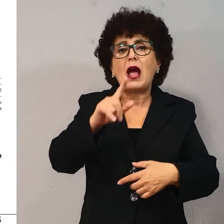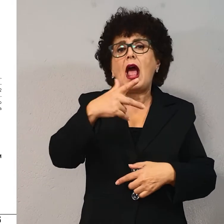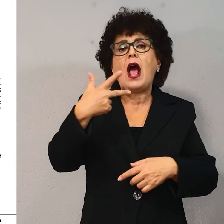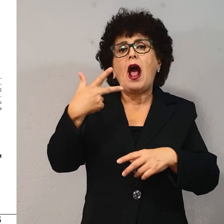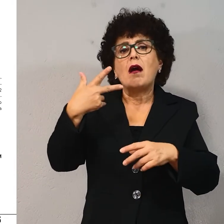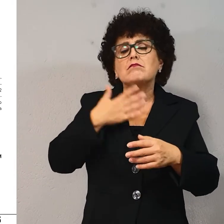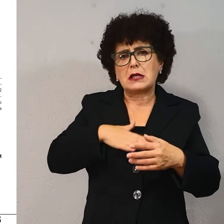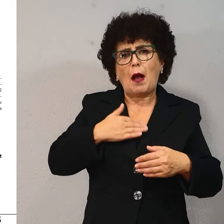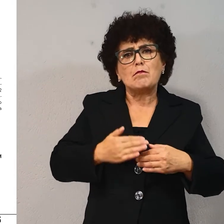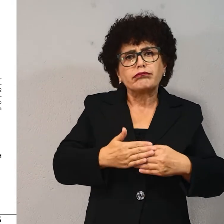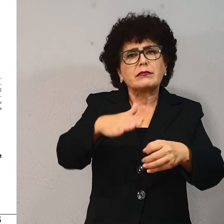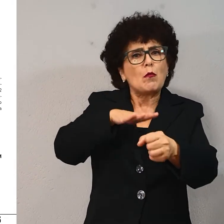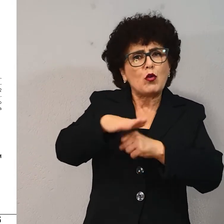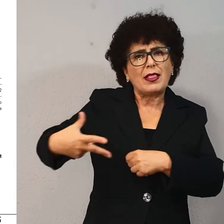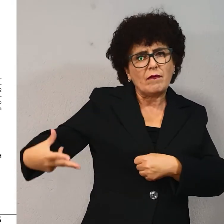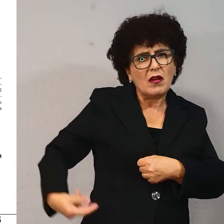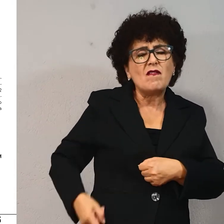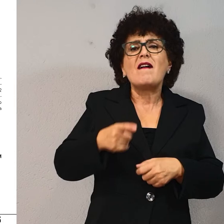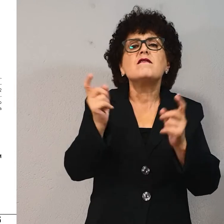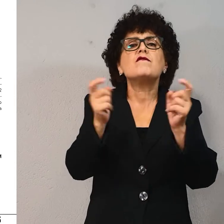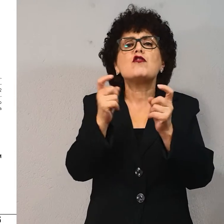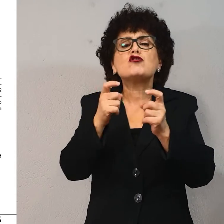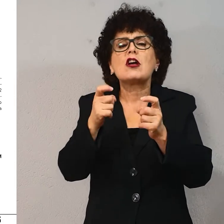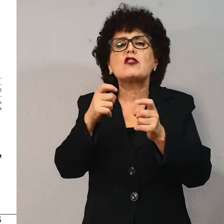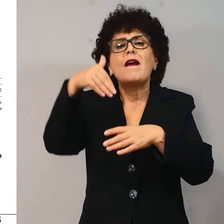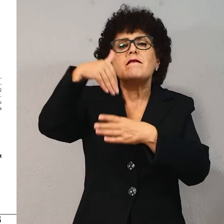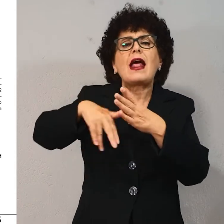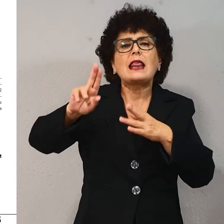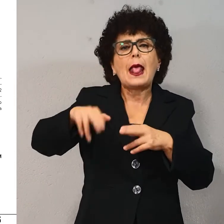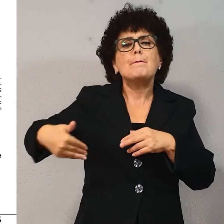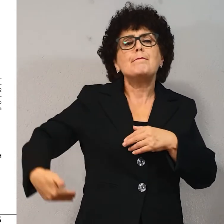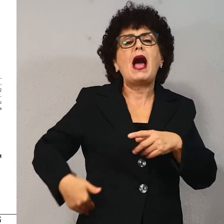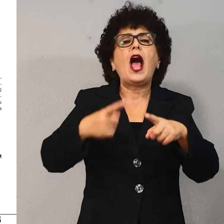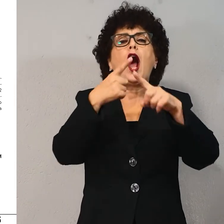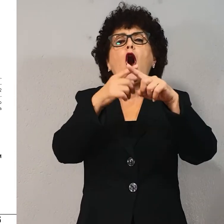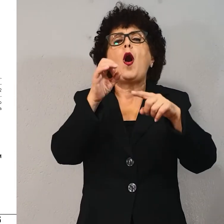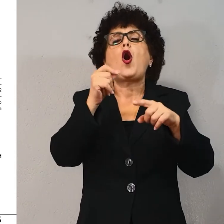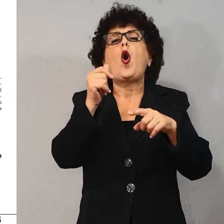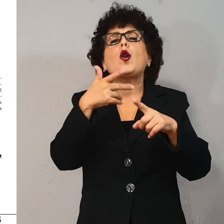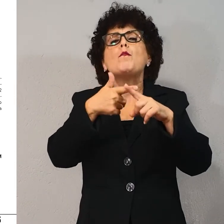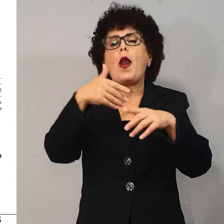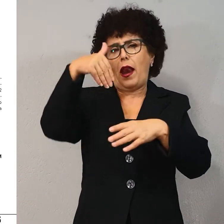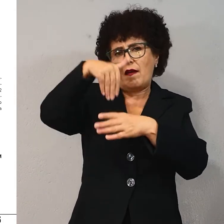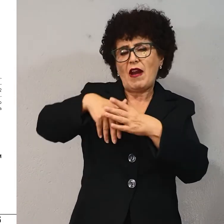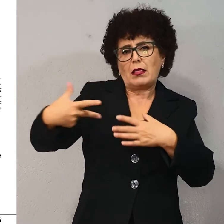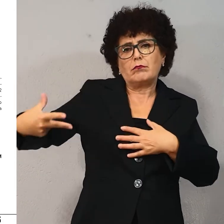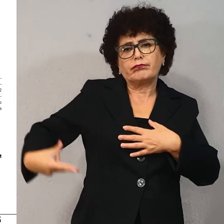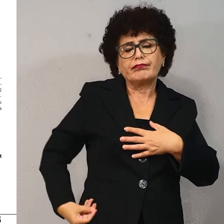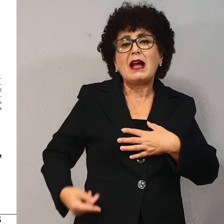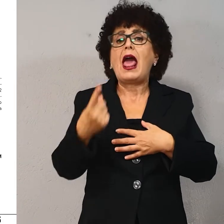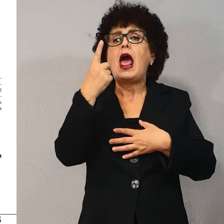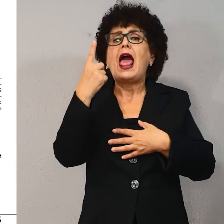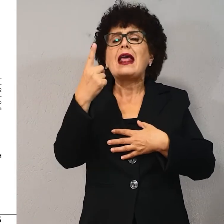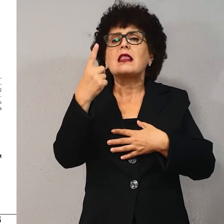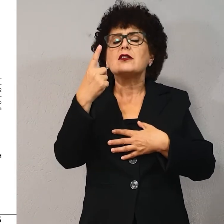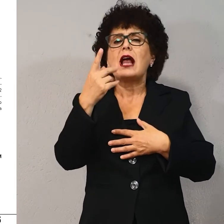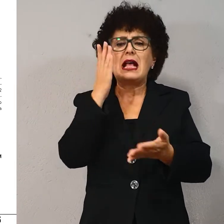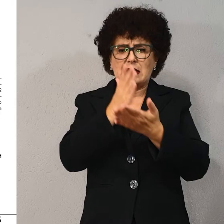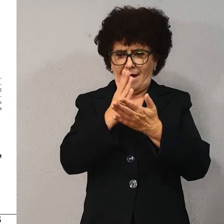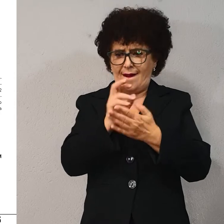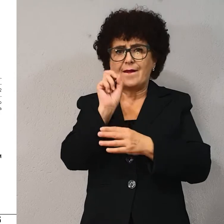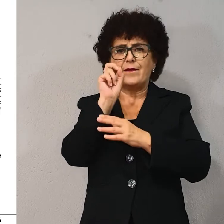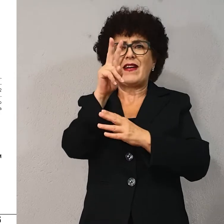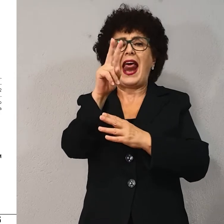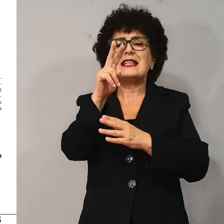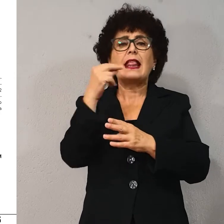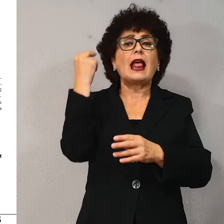Контрацептивните инјекции содржат вештачка форма на женскиот хормон прогестерон и се примаат еднаш на секои